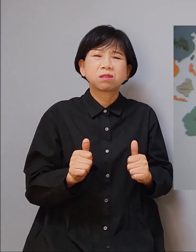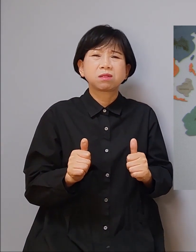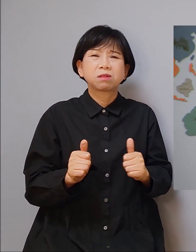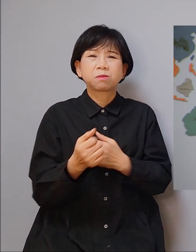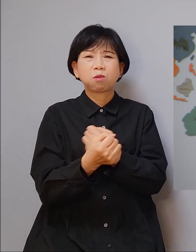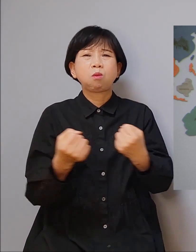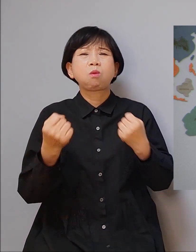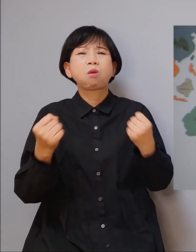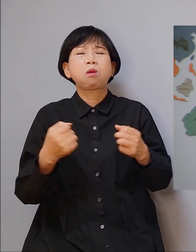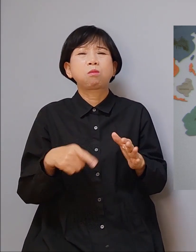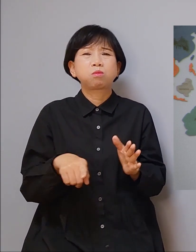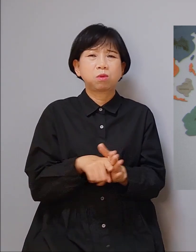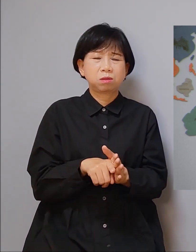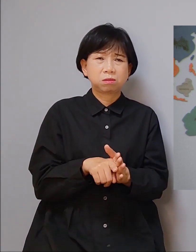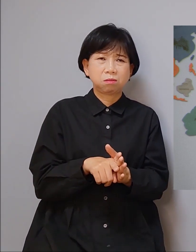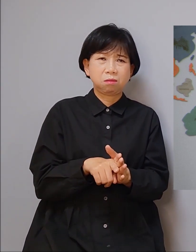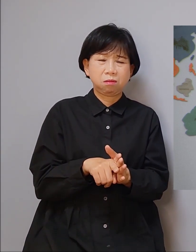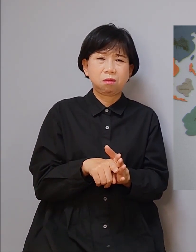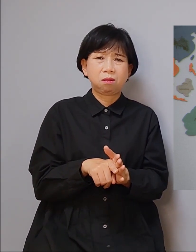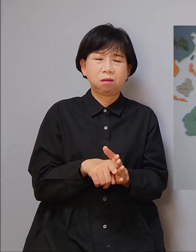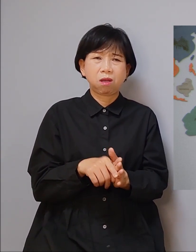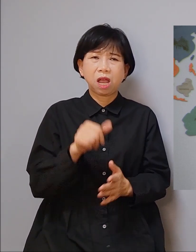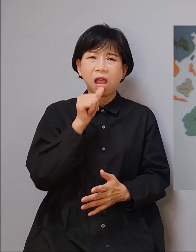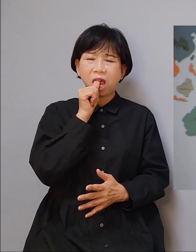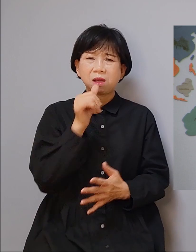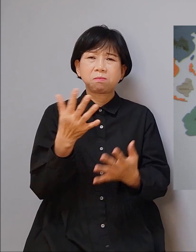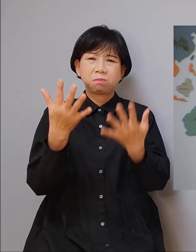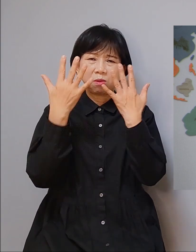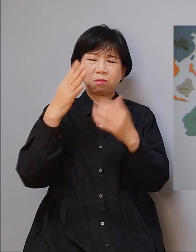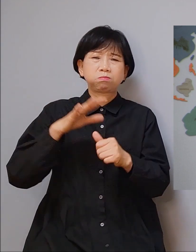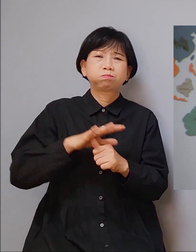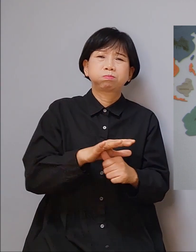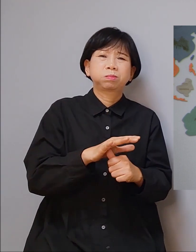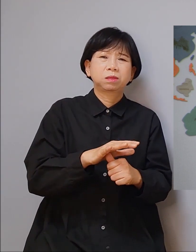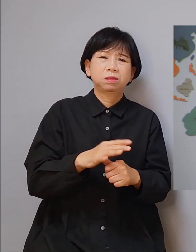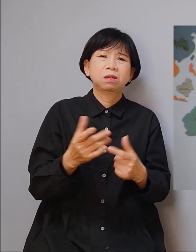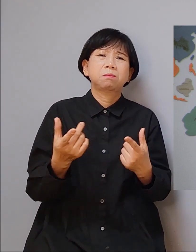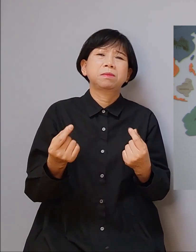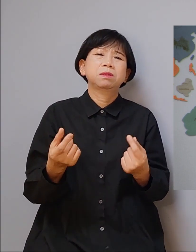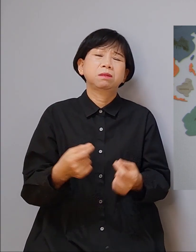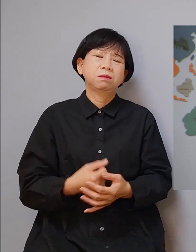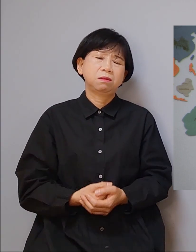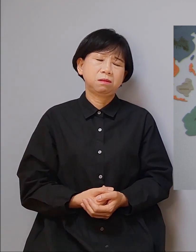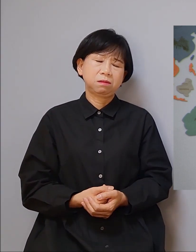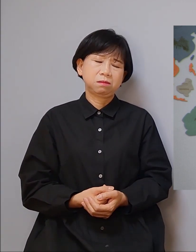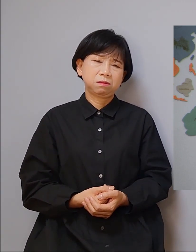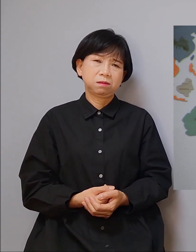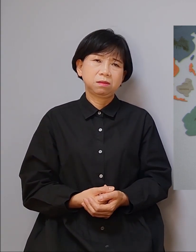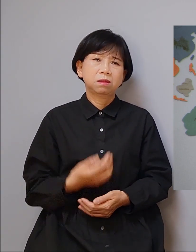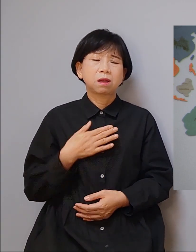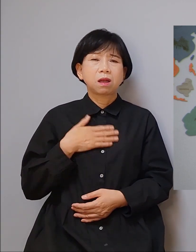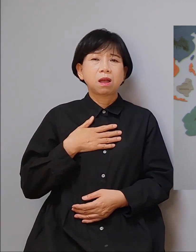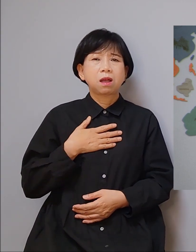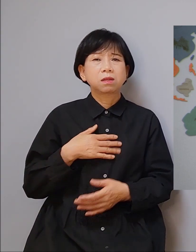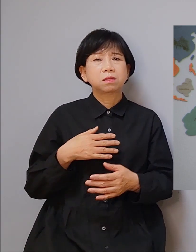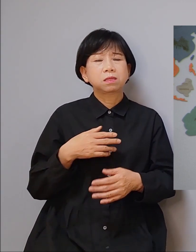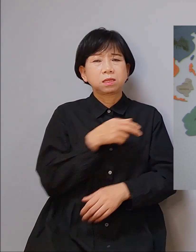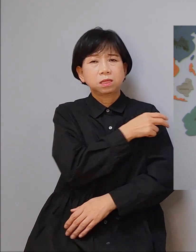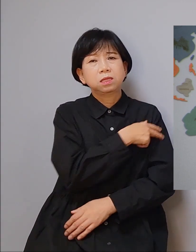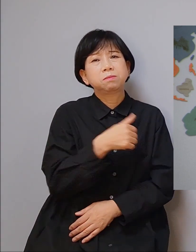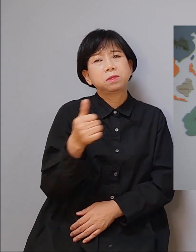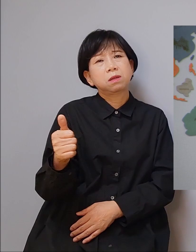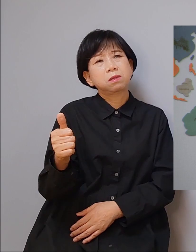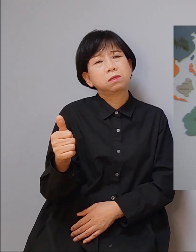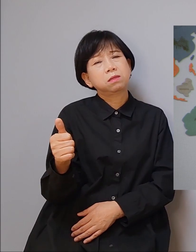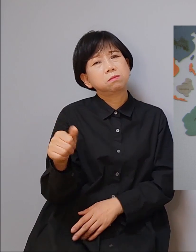제가 예전에 말씀드렸나요? 제가 아는 정말 신실한 집사님이 계세요. 벌써 이분도